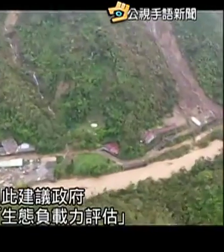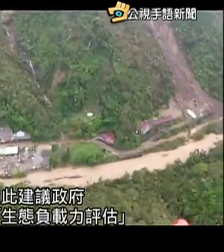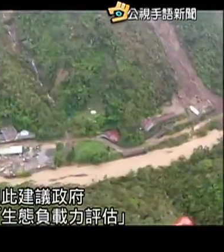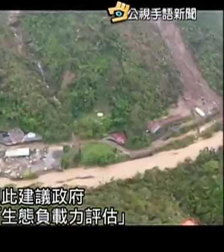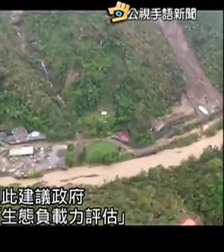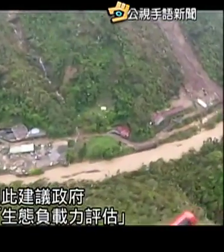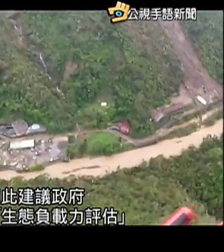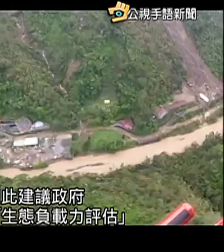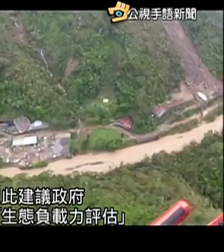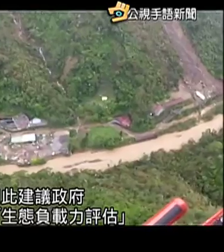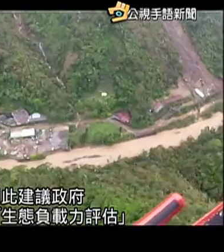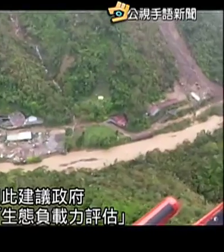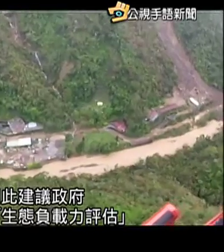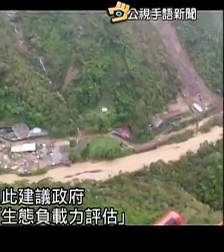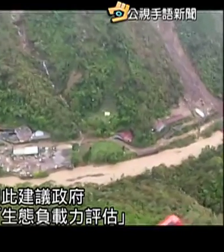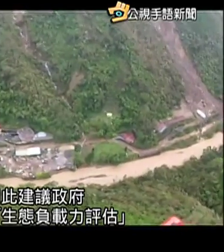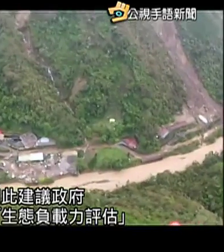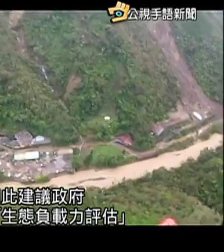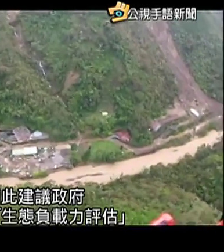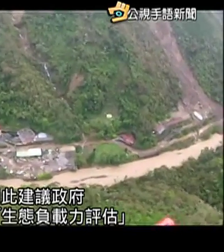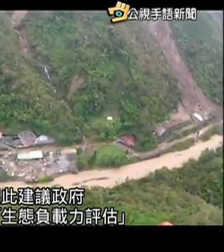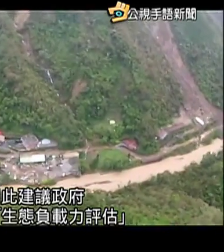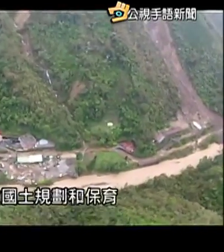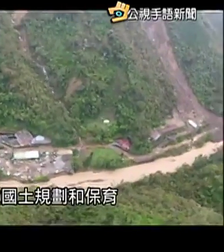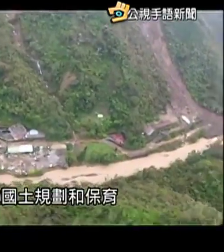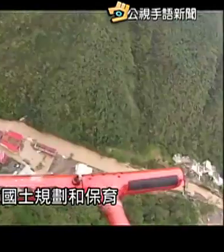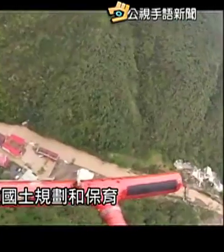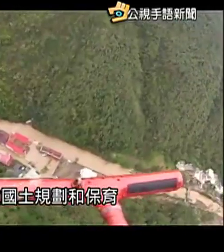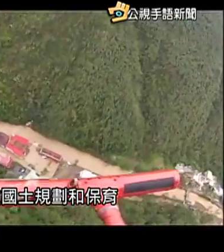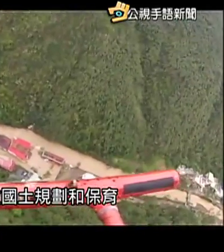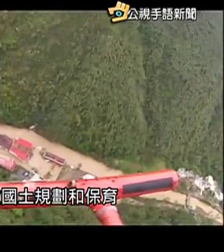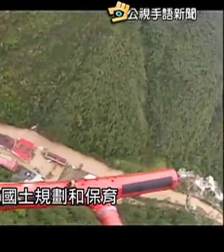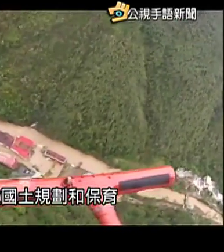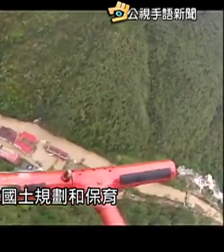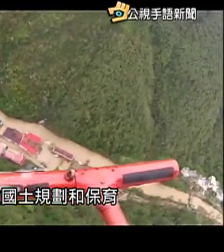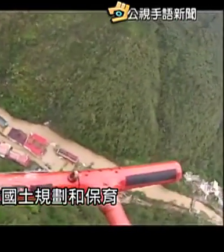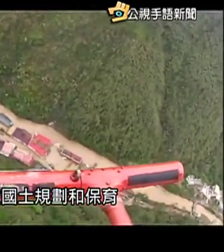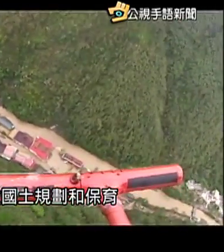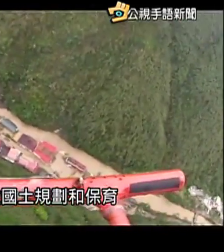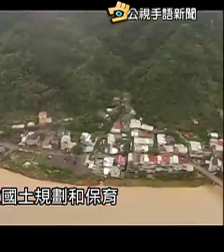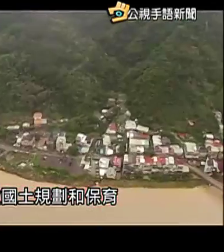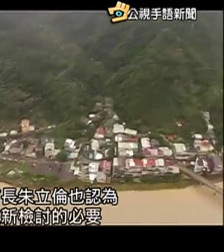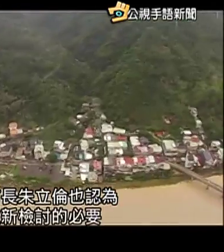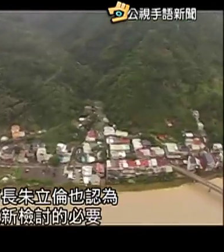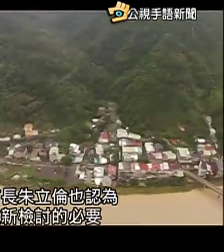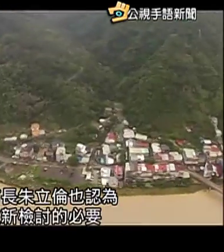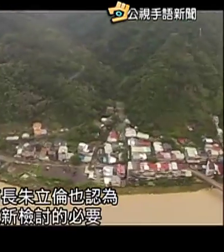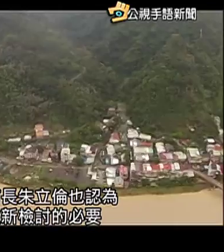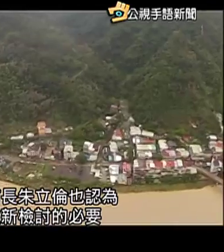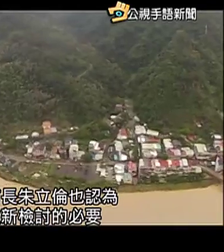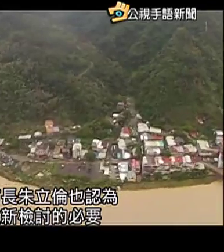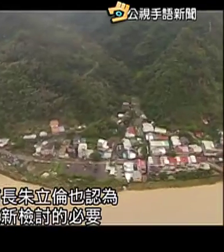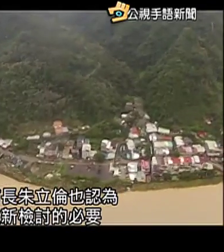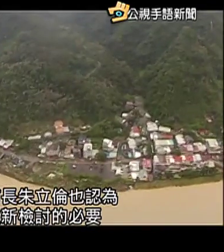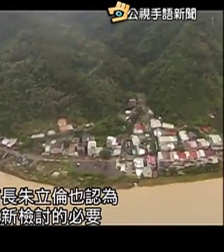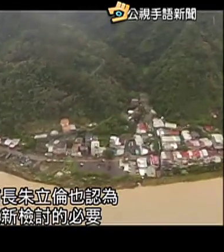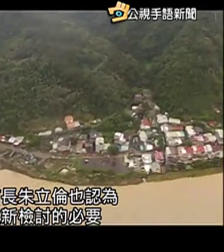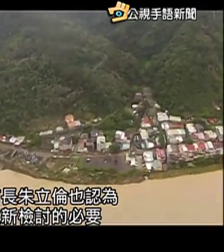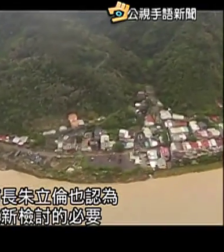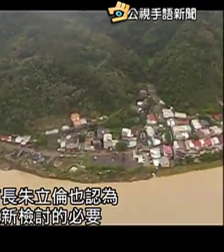府应补强生态负载力评估，重新做国土规划和保育。新北市长朱立伦也认为有重新检讨的必要。